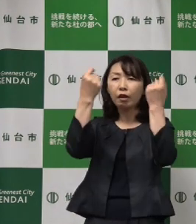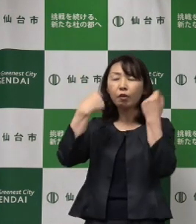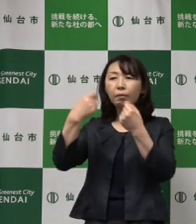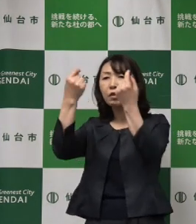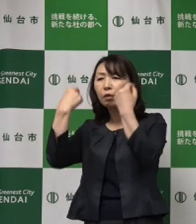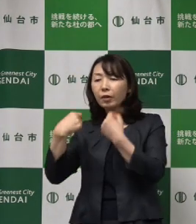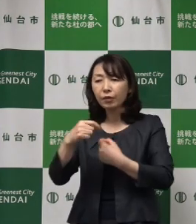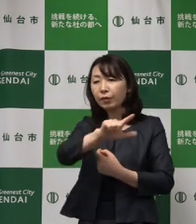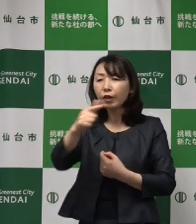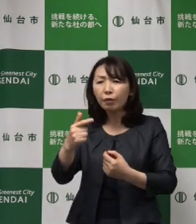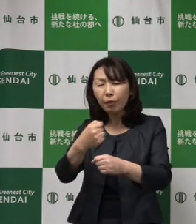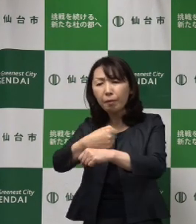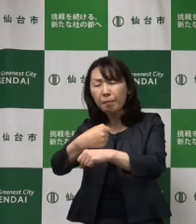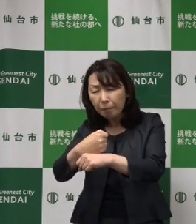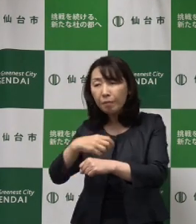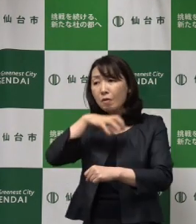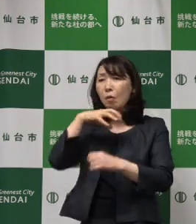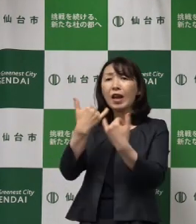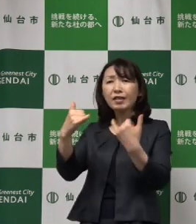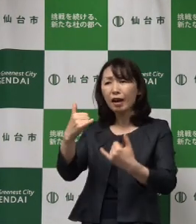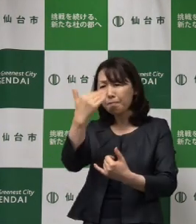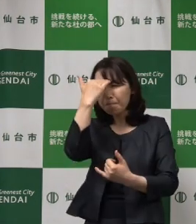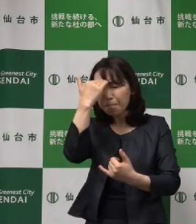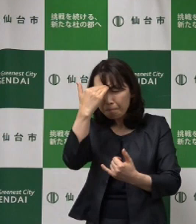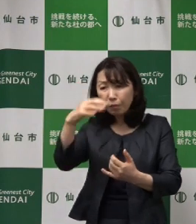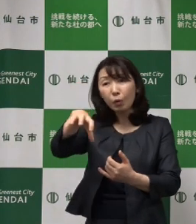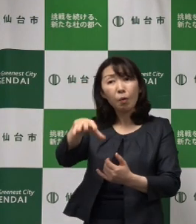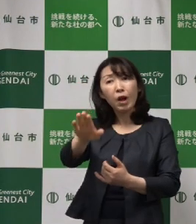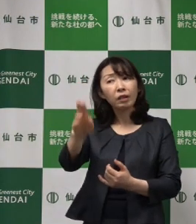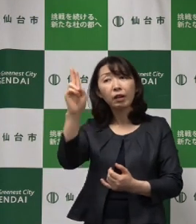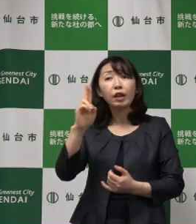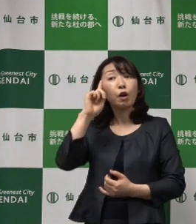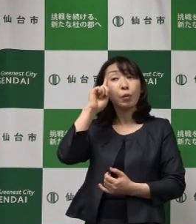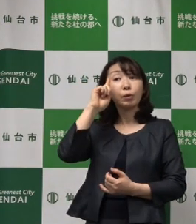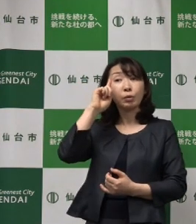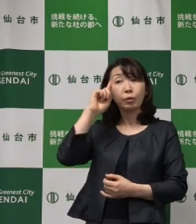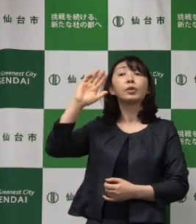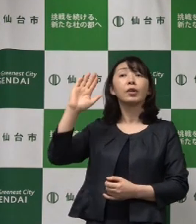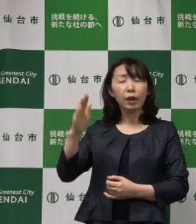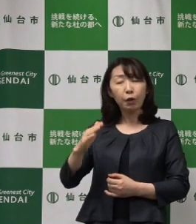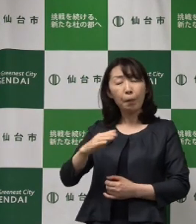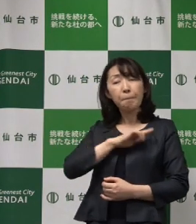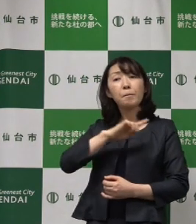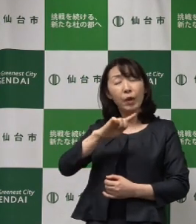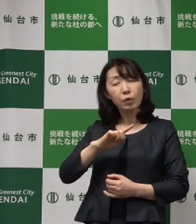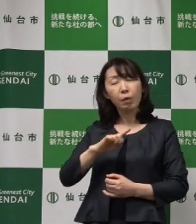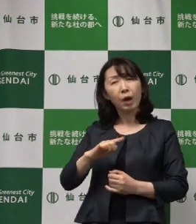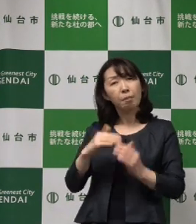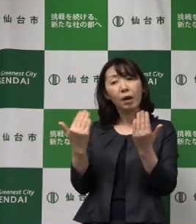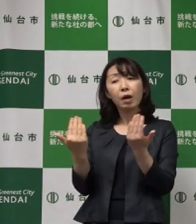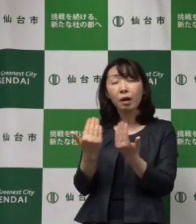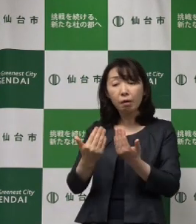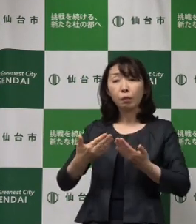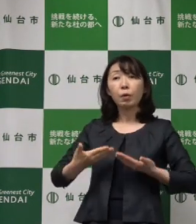んなご苦労はご高齢の皆さんたちあったんだろうというふうには思いますけれども、まずは比較的落ち着いて、予